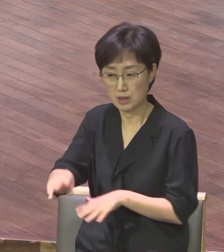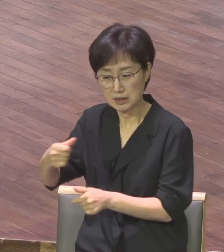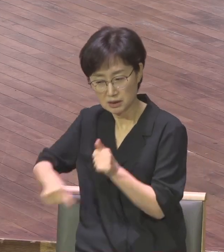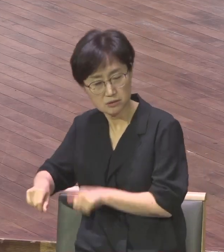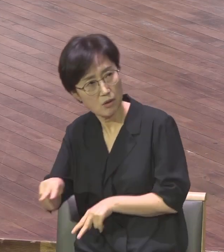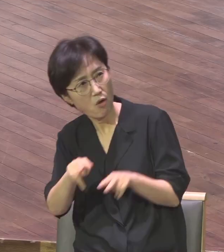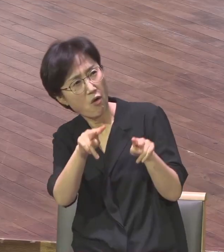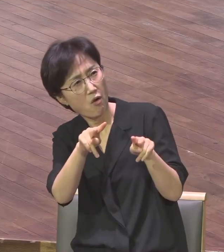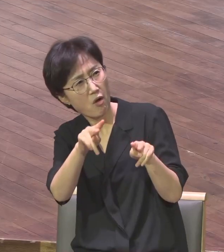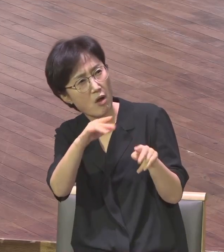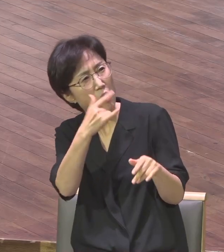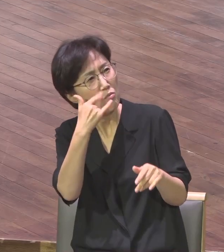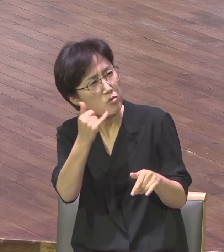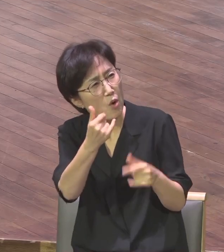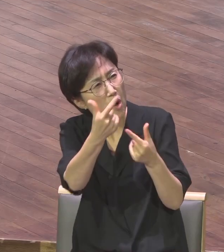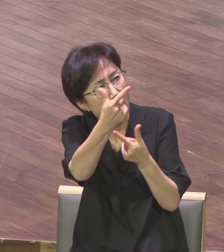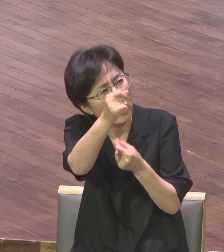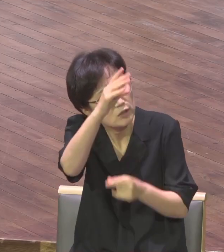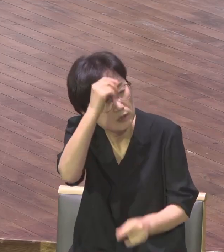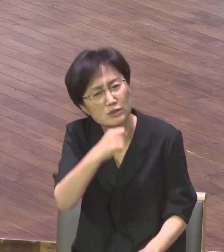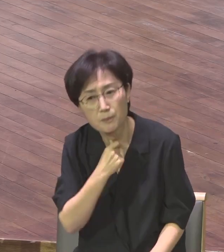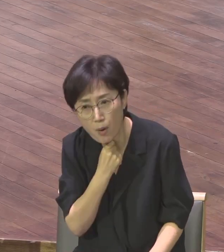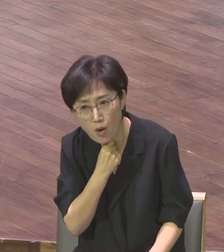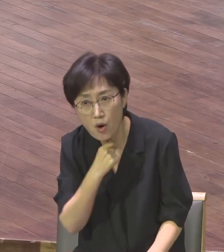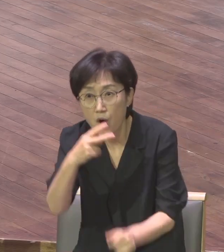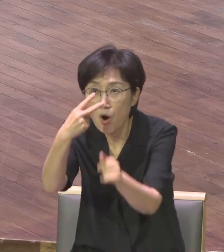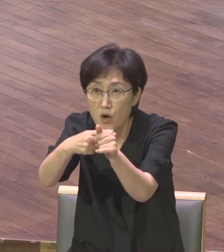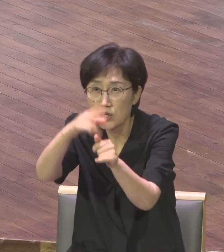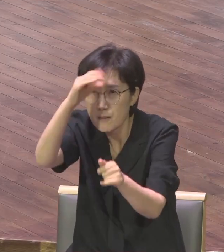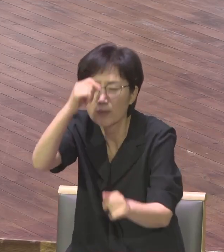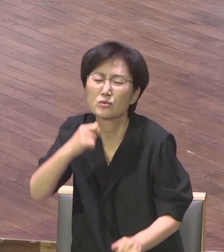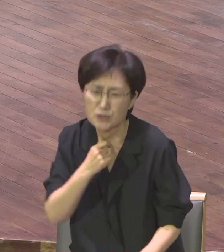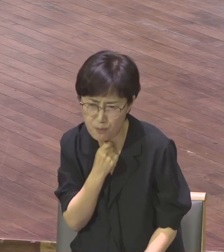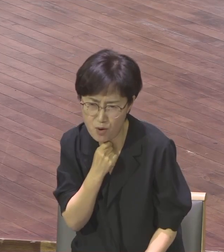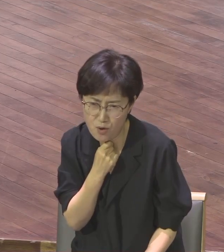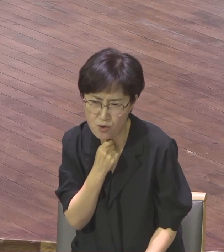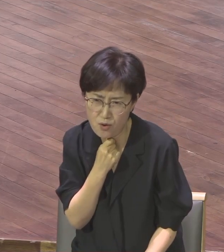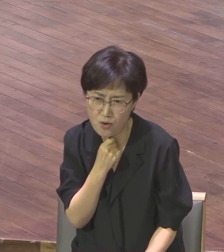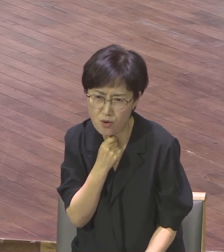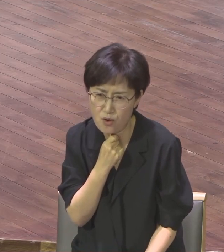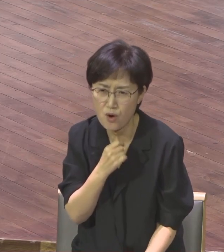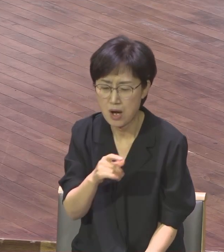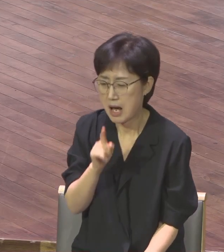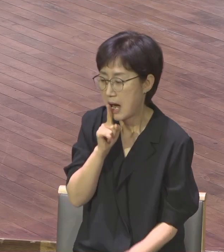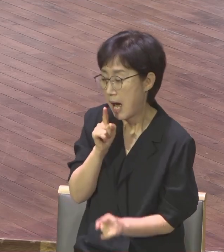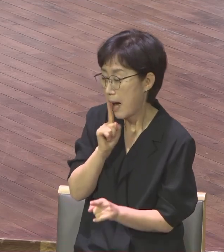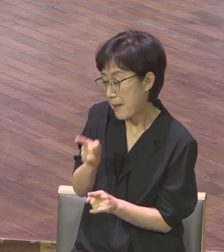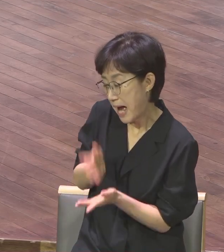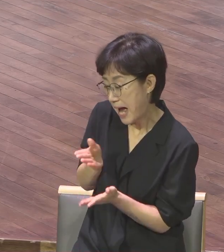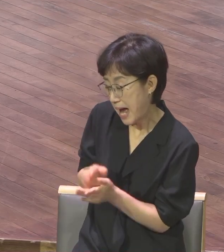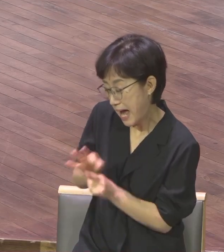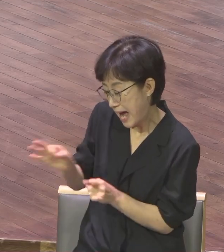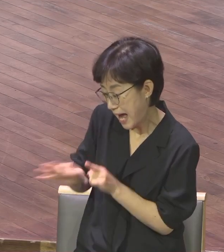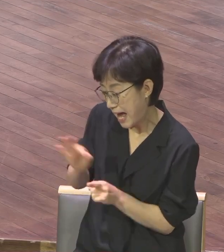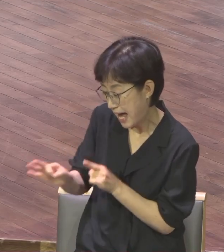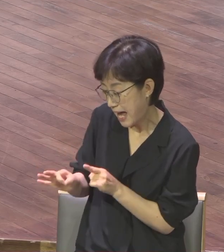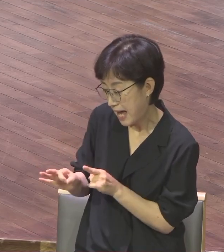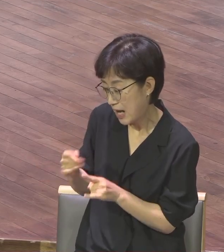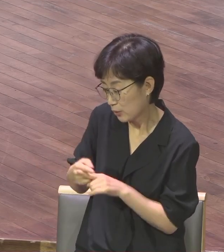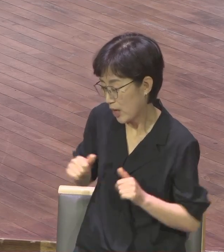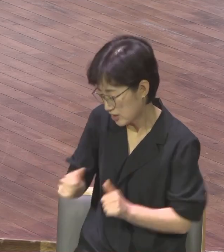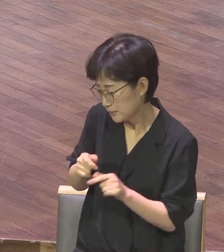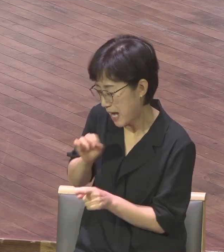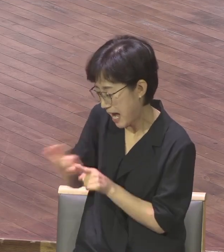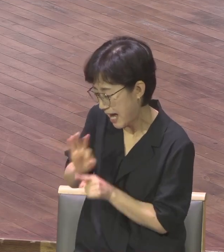살고 싶다. 100마디 말보다도 한 번의 성경적 행동, 복음적인 그런 삶의 모습이 우리 후대들에게